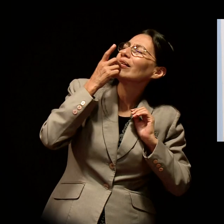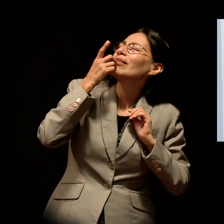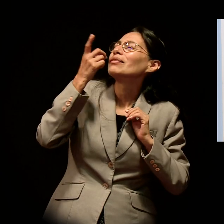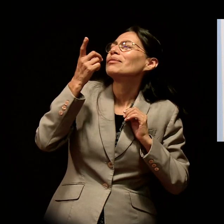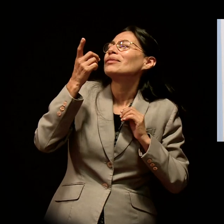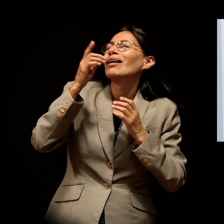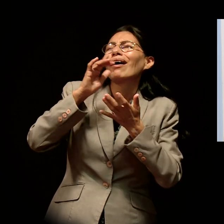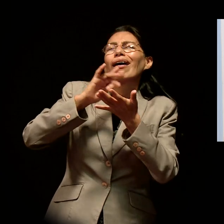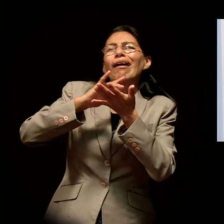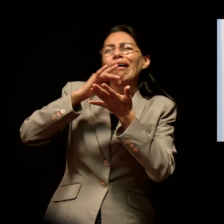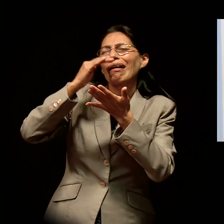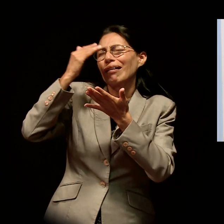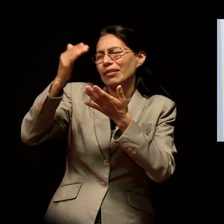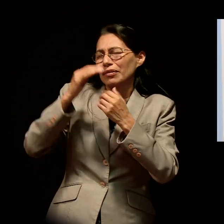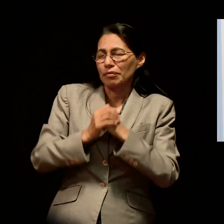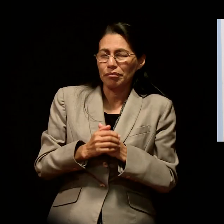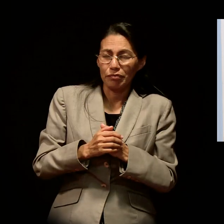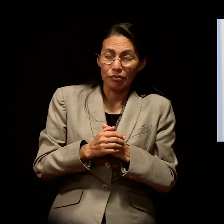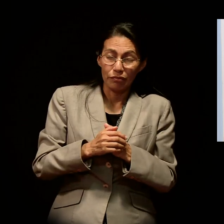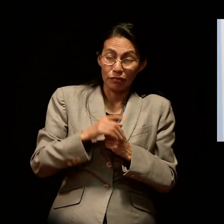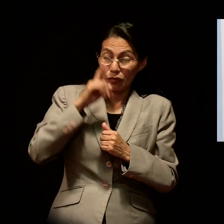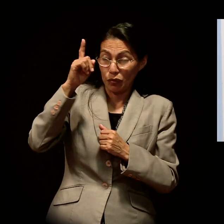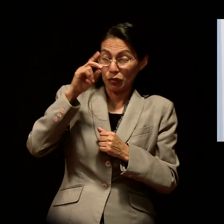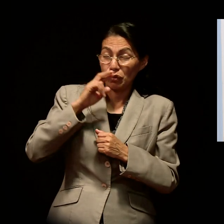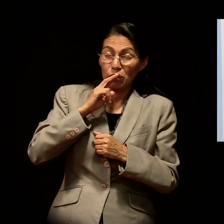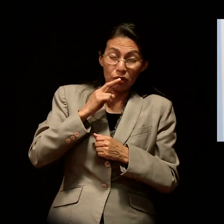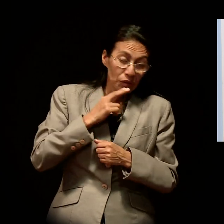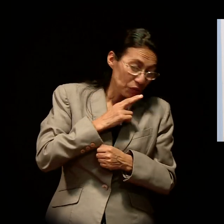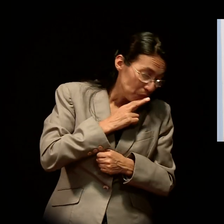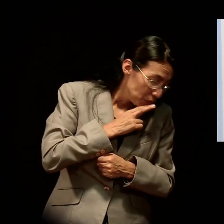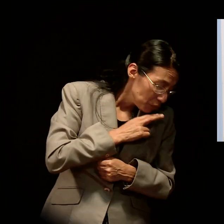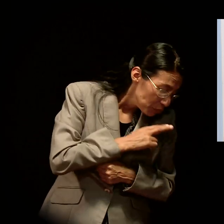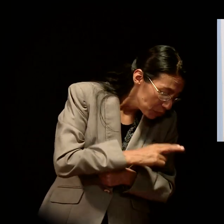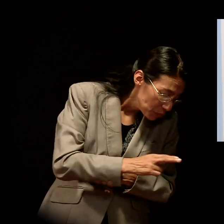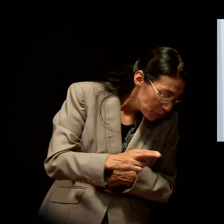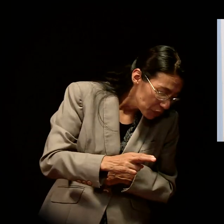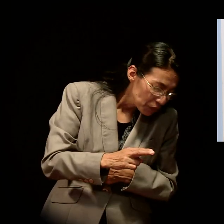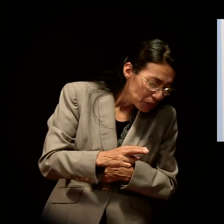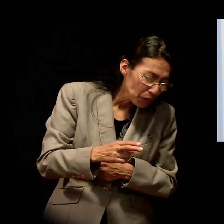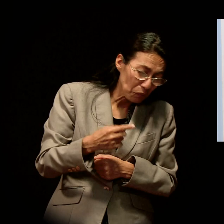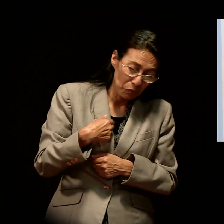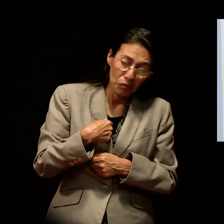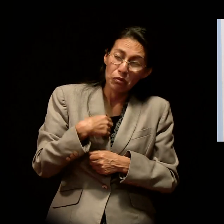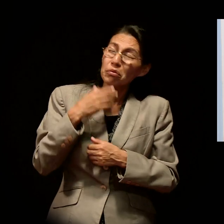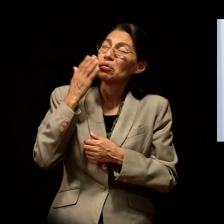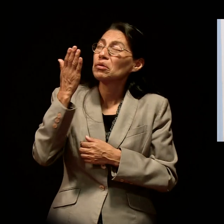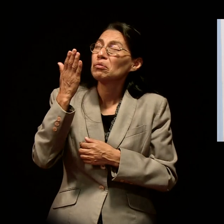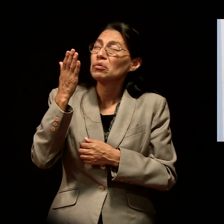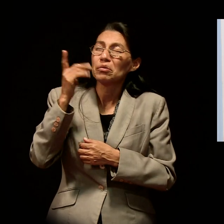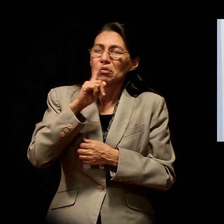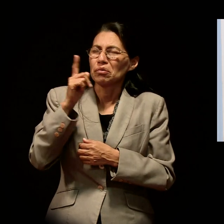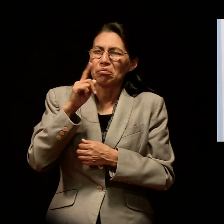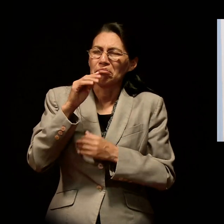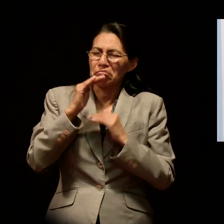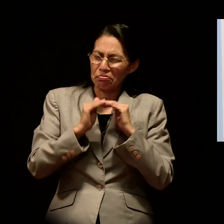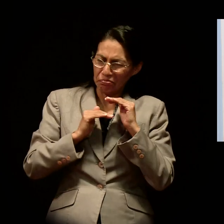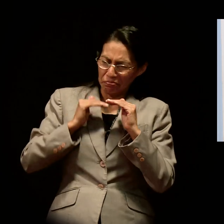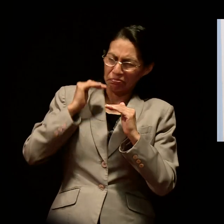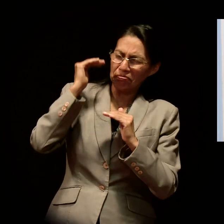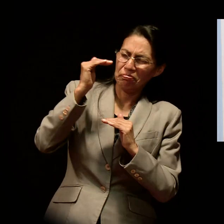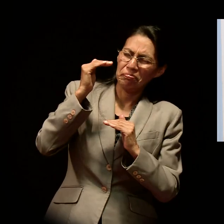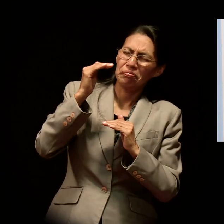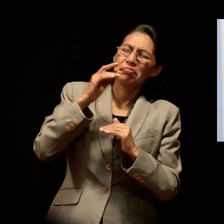Gracias por inclinar tus oídos a nuestro clamor pero muchas gracias también por responder